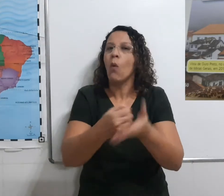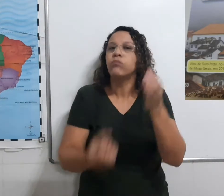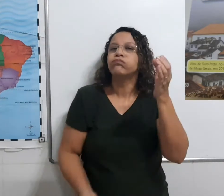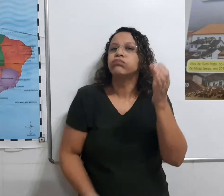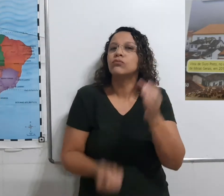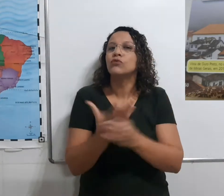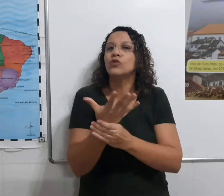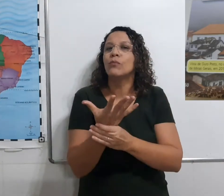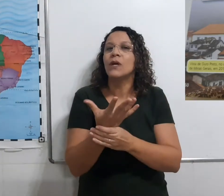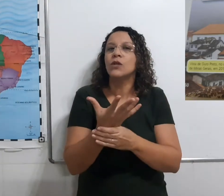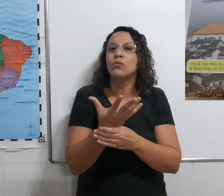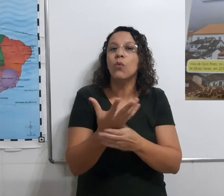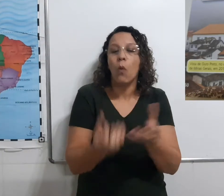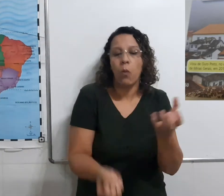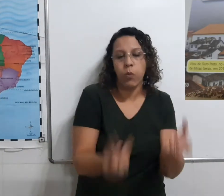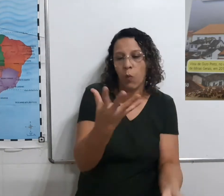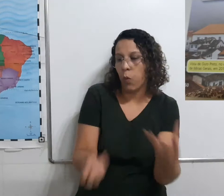várias cidades no Sudeste